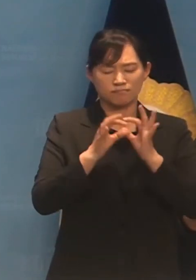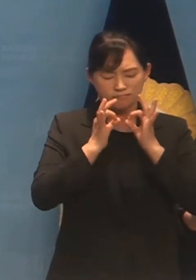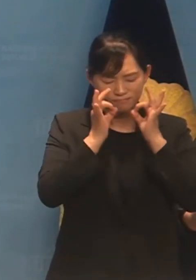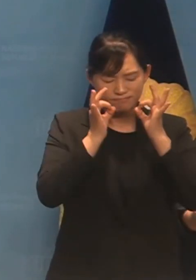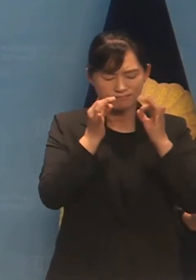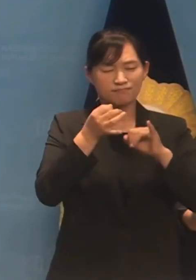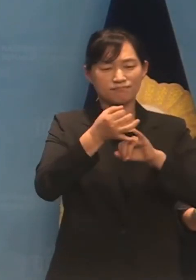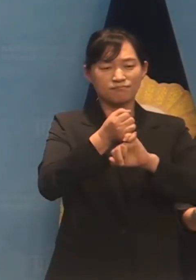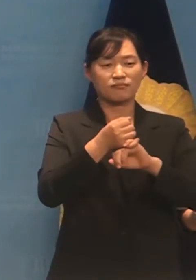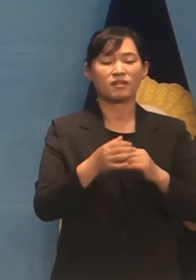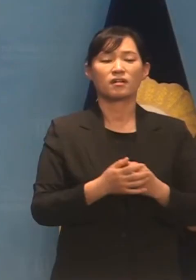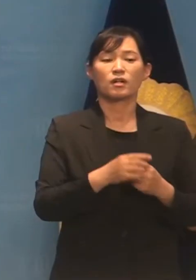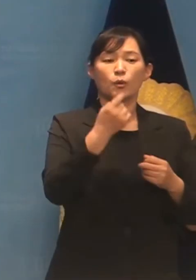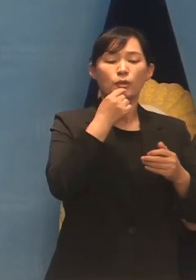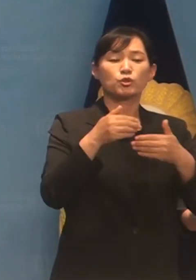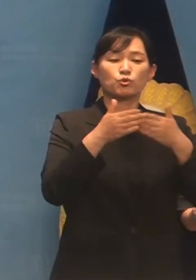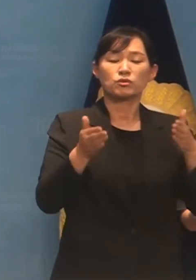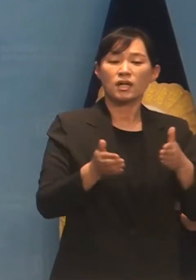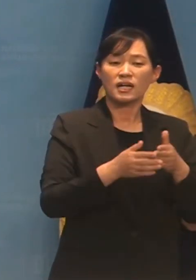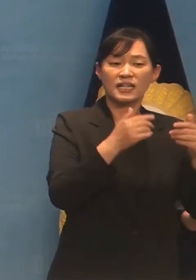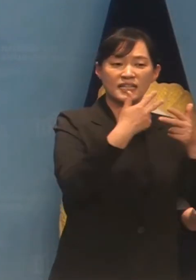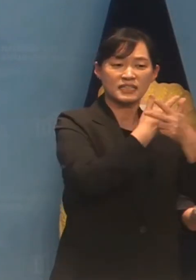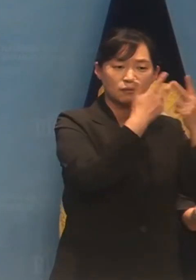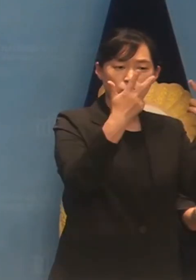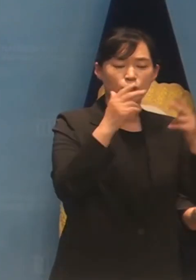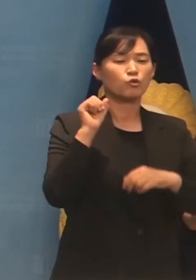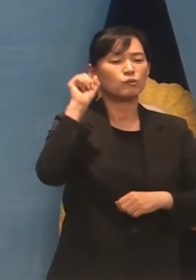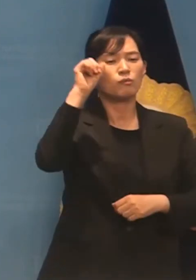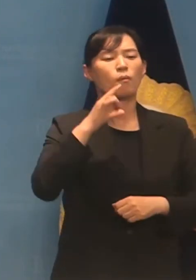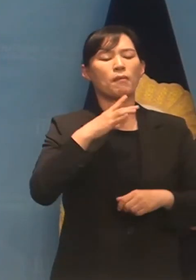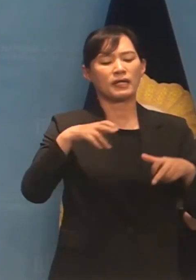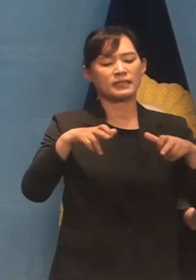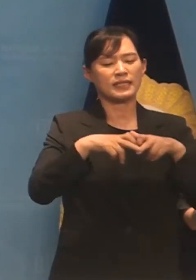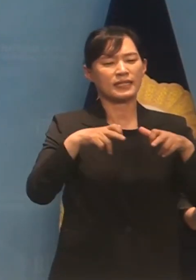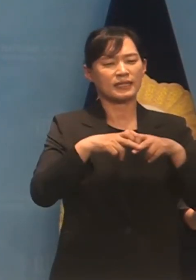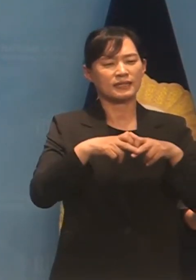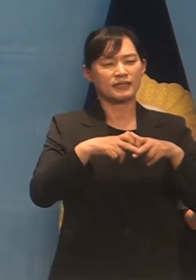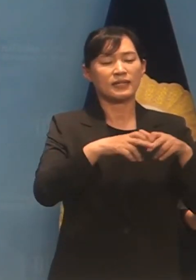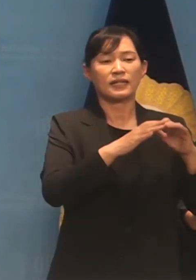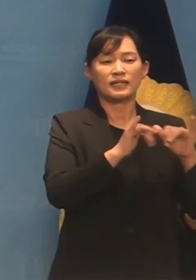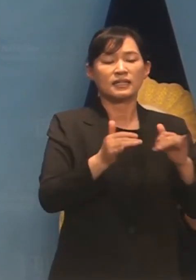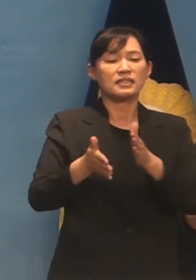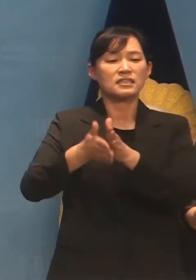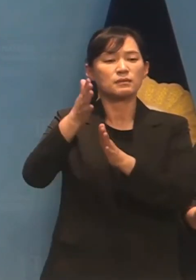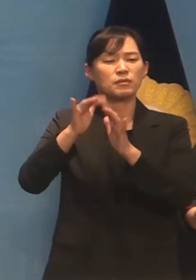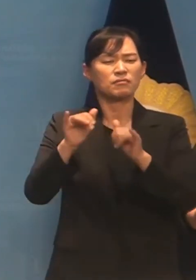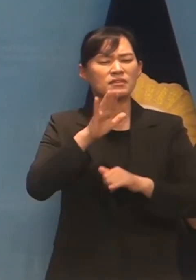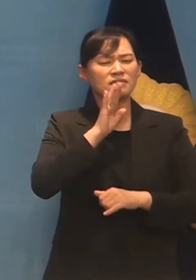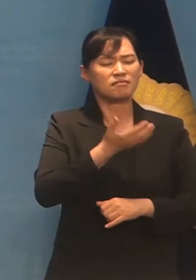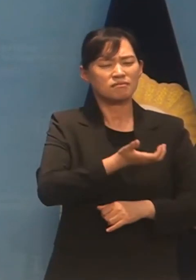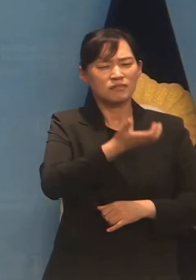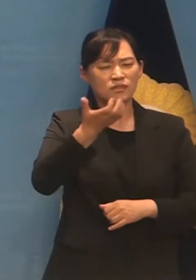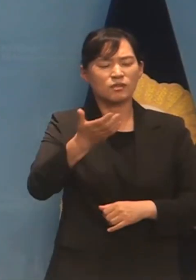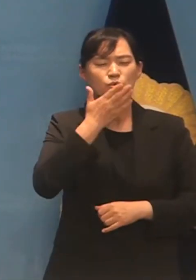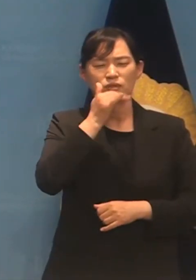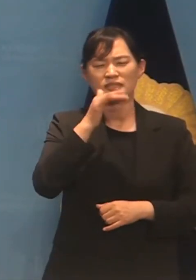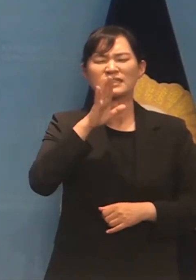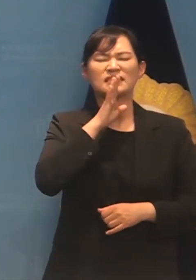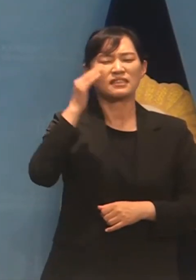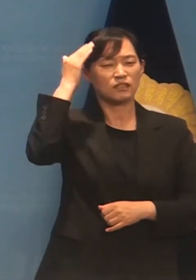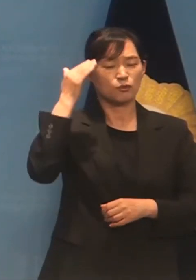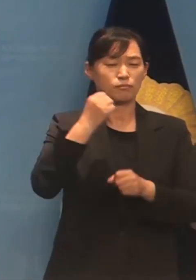것입니다. 더불어민주당 이재명 후보만이 장애인이 시민으로 이동하는 진짜 대한민국을 만들 수